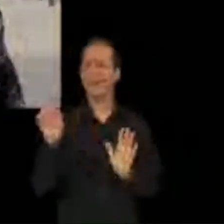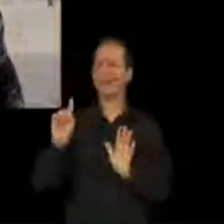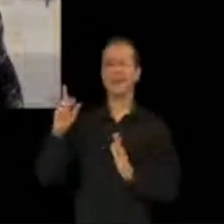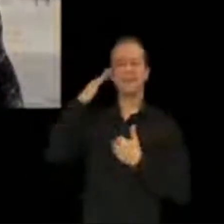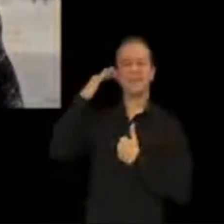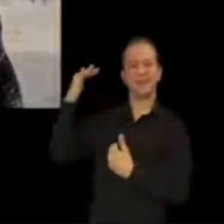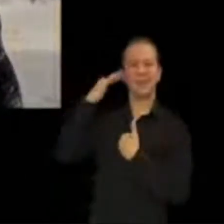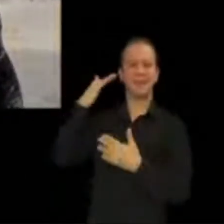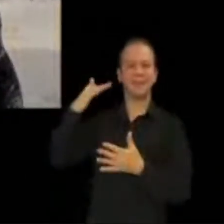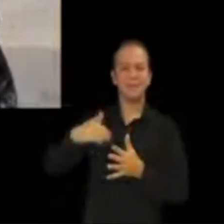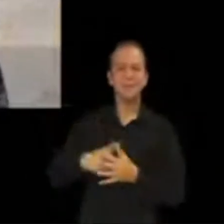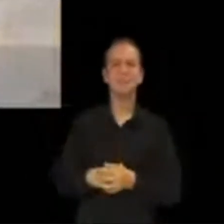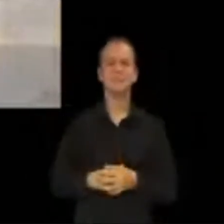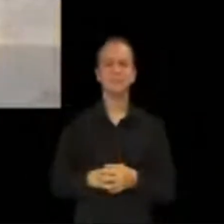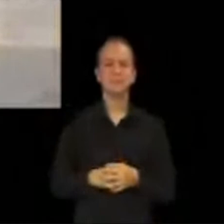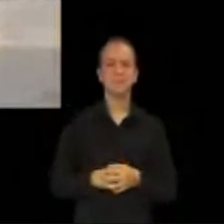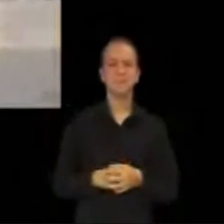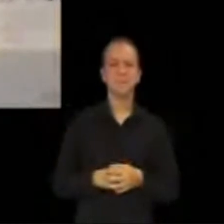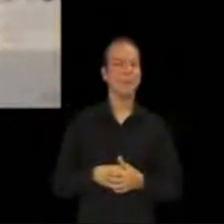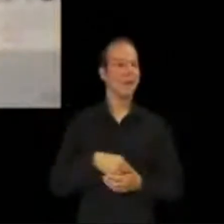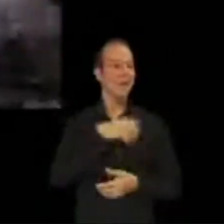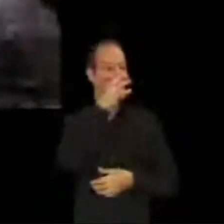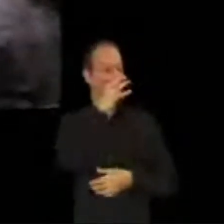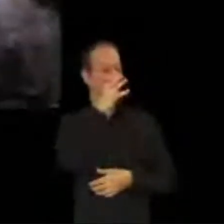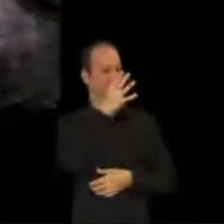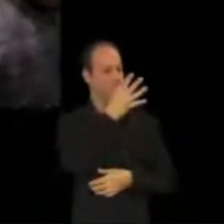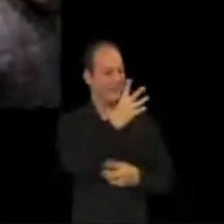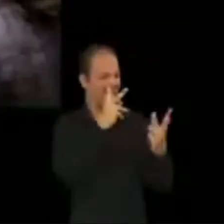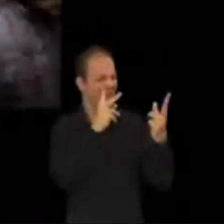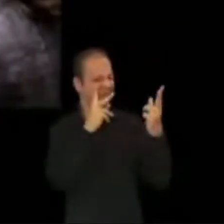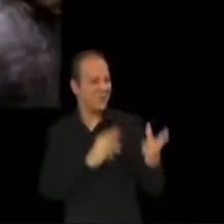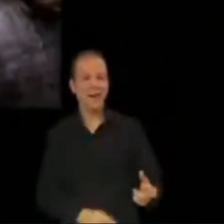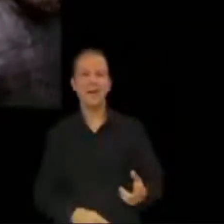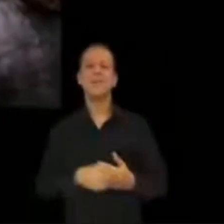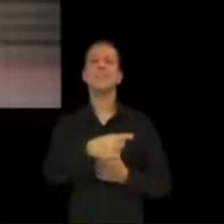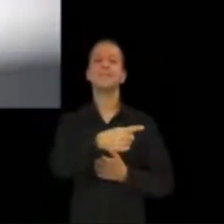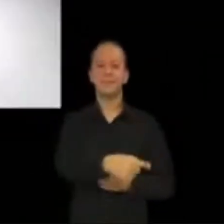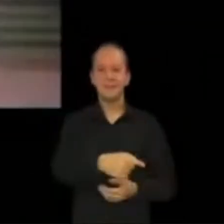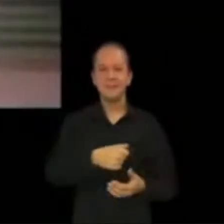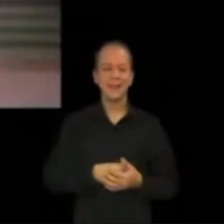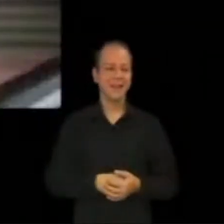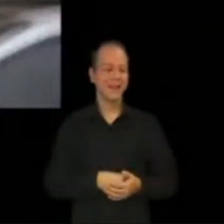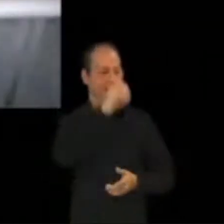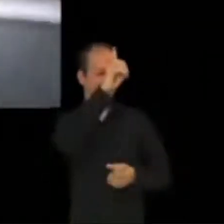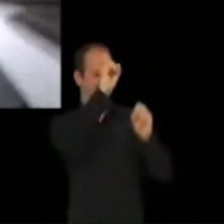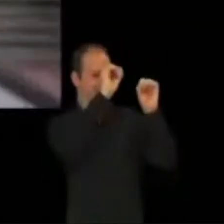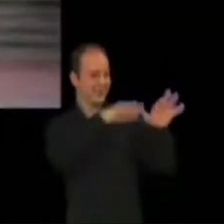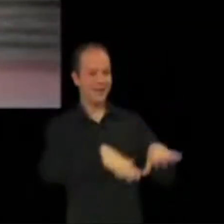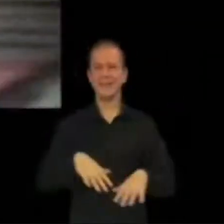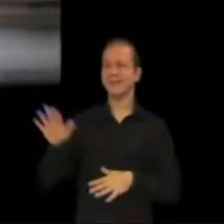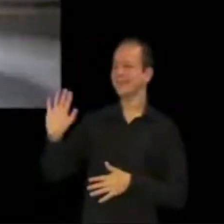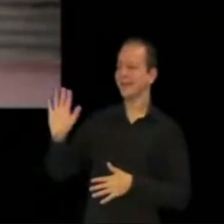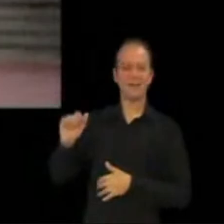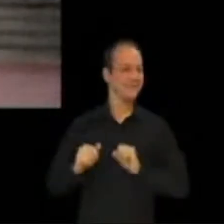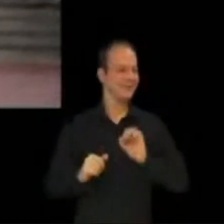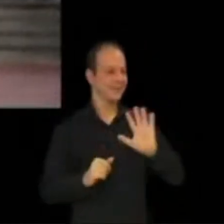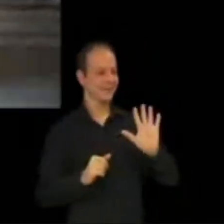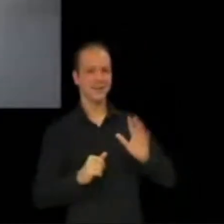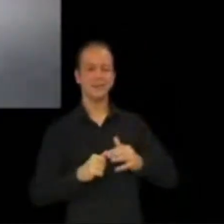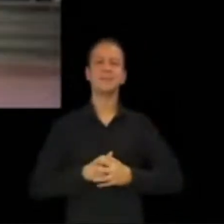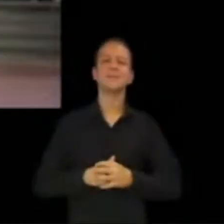de nada? Não, não, obrigada. Pega nos dois braços da garota. Eu admiro tanto pessoas assim como você. E a beija no rosto. Fica com Deus.